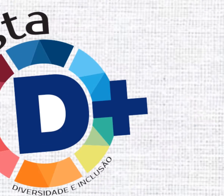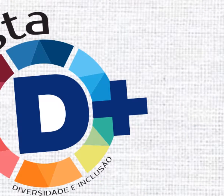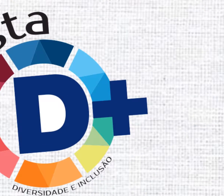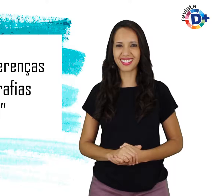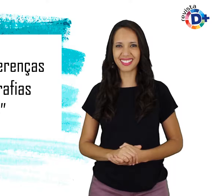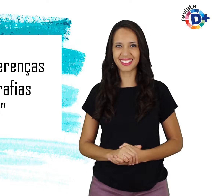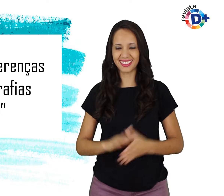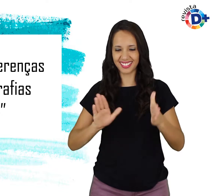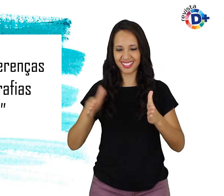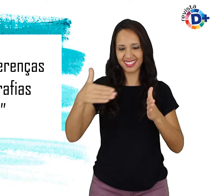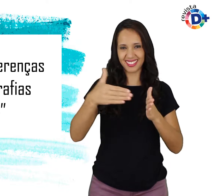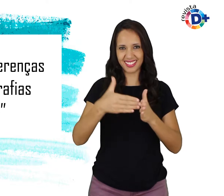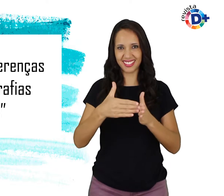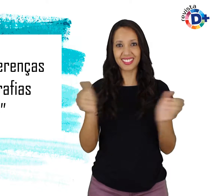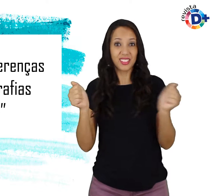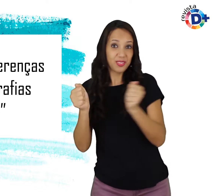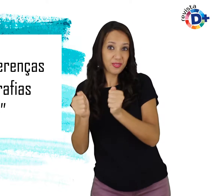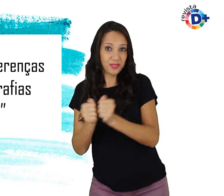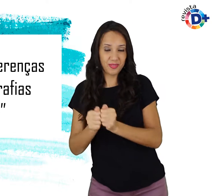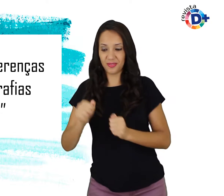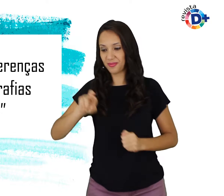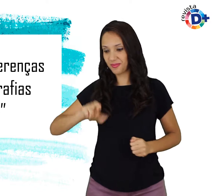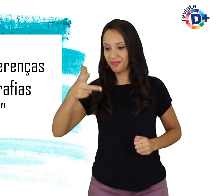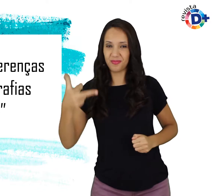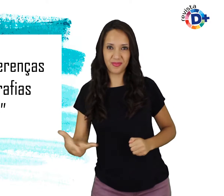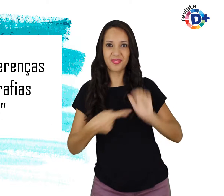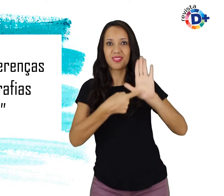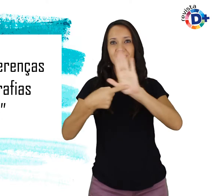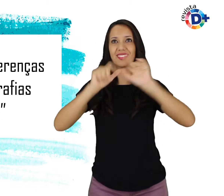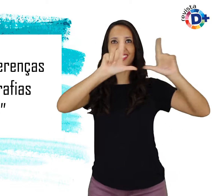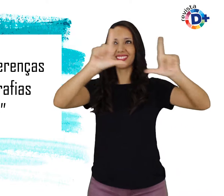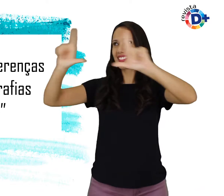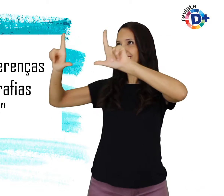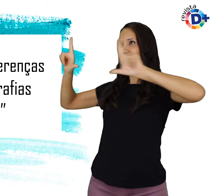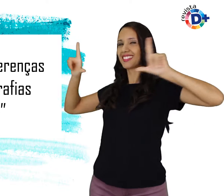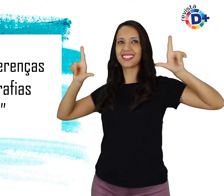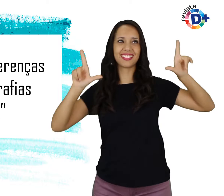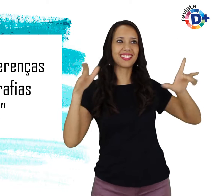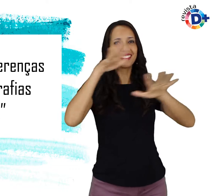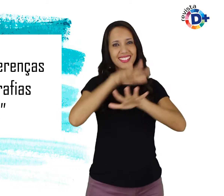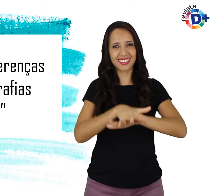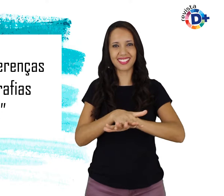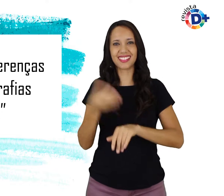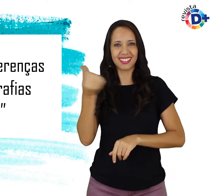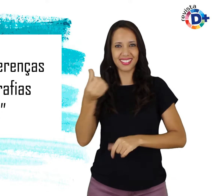mann e mais diferenças expõe fotografias inclusivas nesta sexta feira 4 de novembro